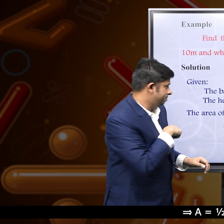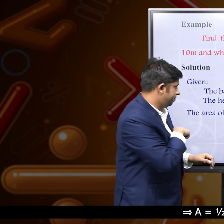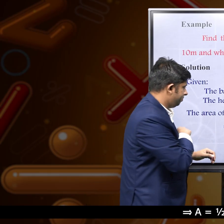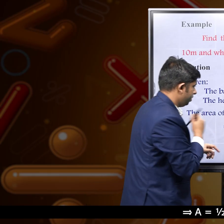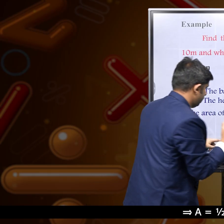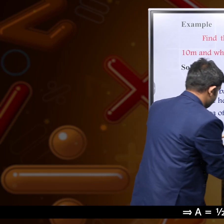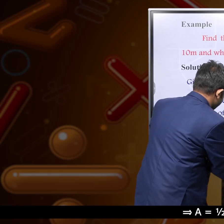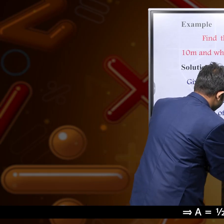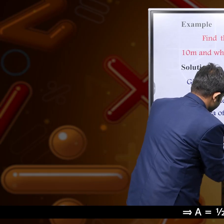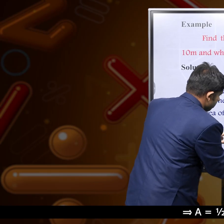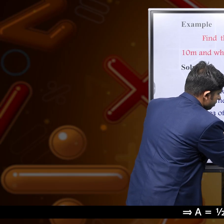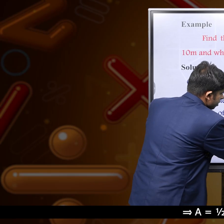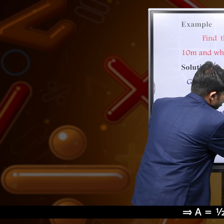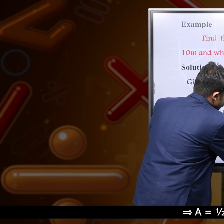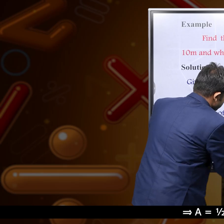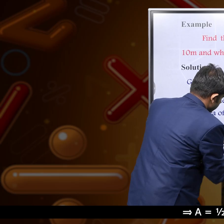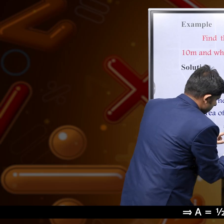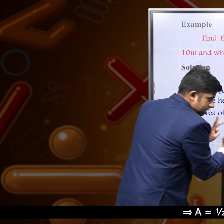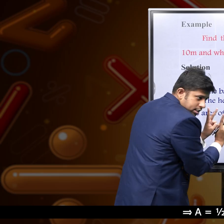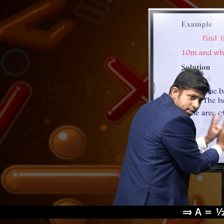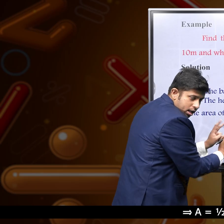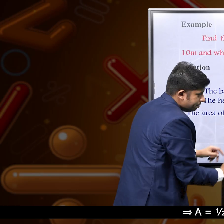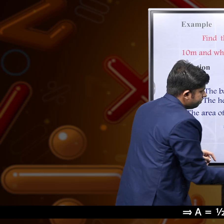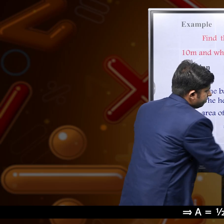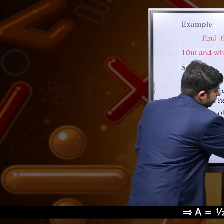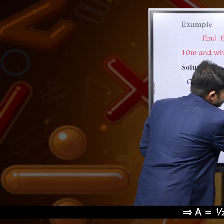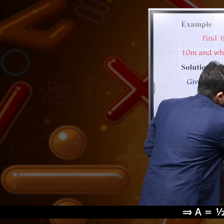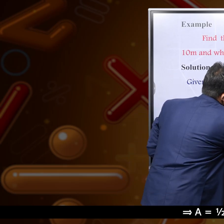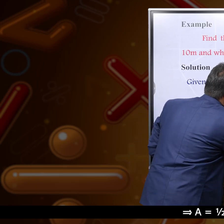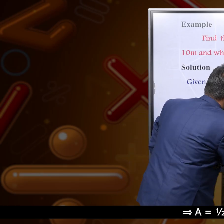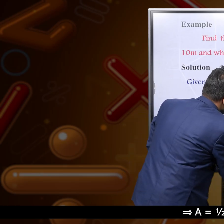1/2 कंसामध्ये 25 अधिक 10 दुसऱ्या कंसामध्ये 6.